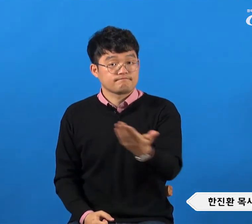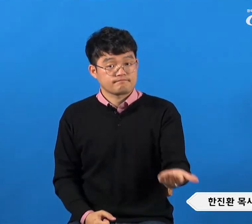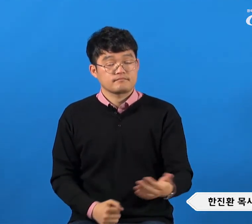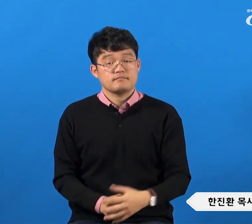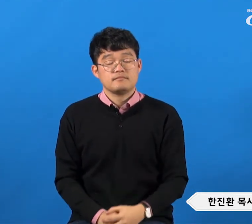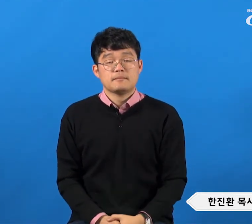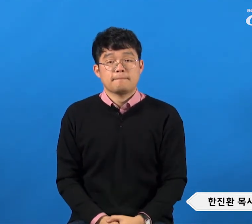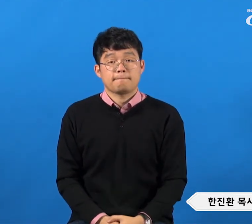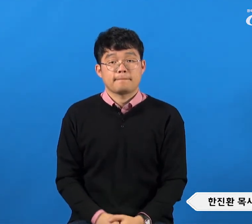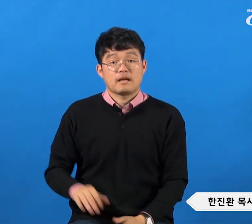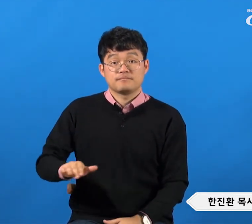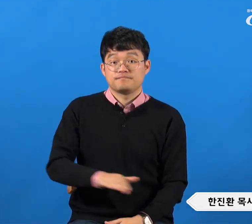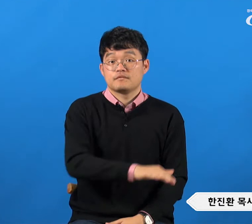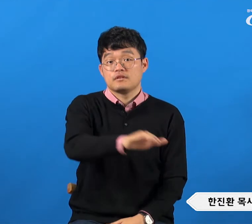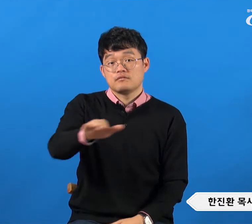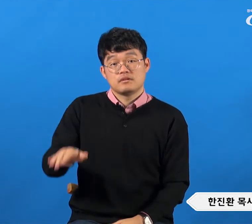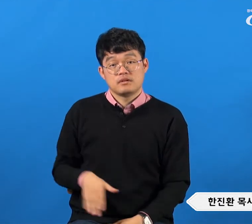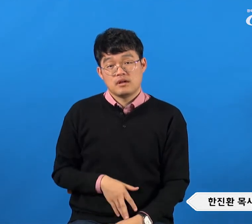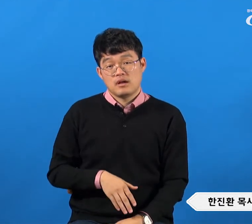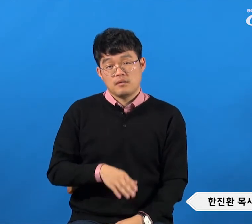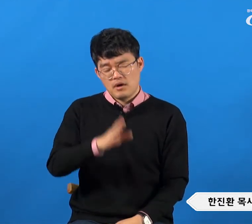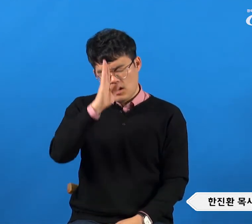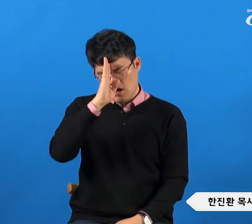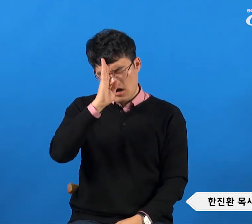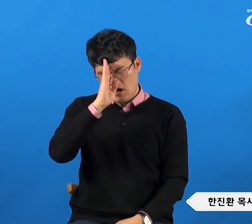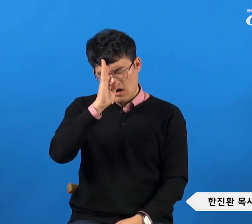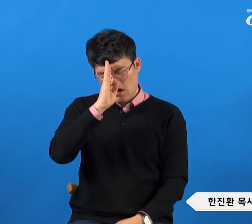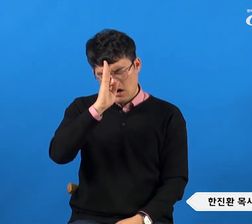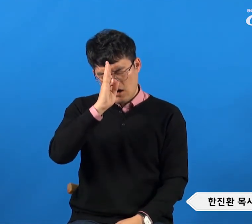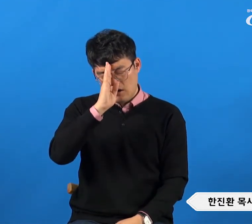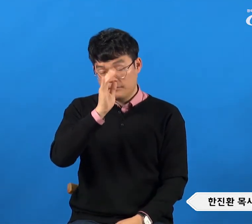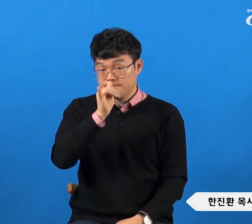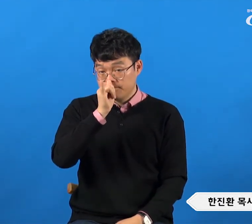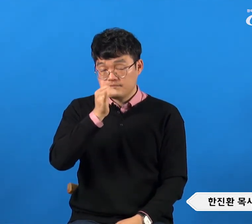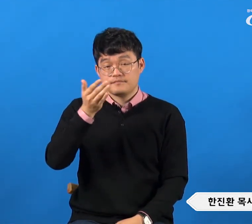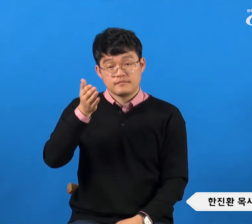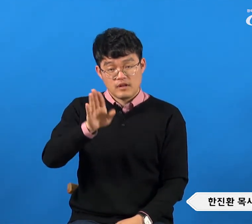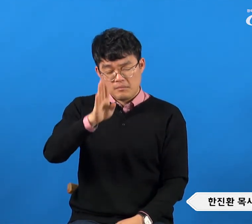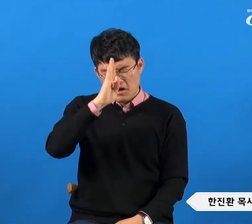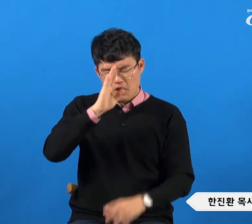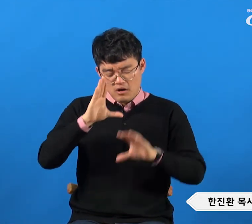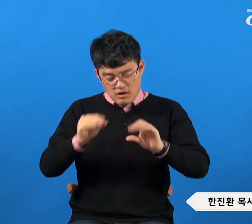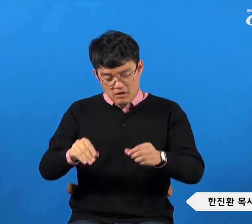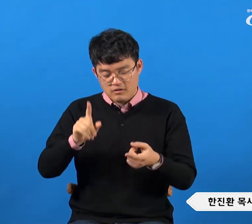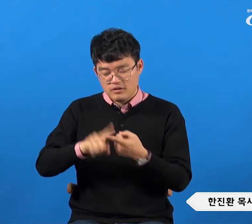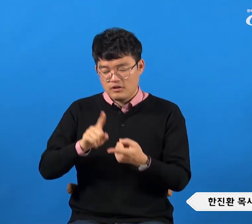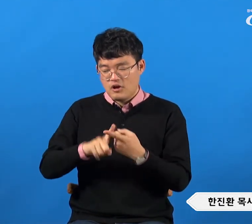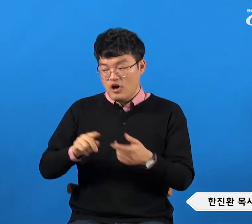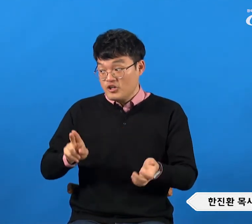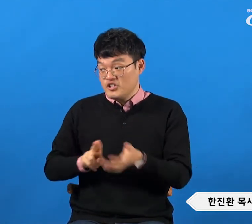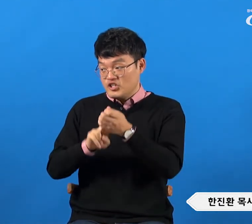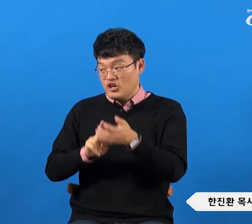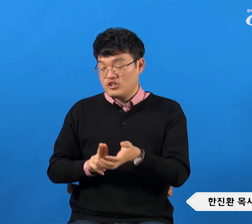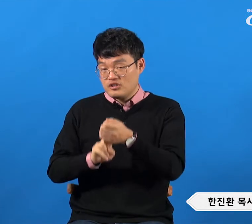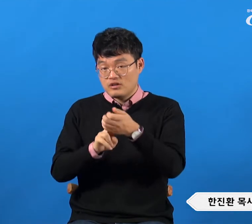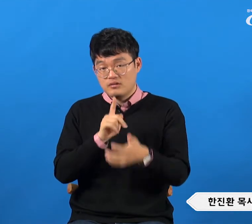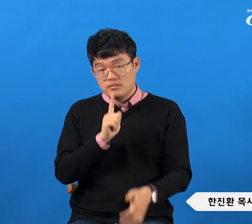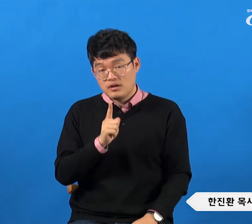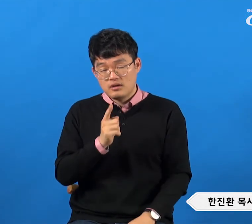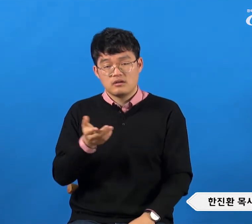여러분, 우리는 병 걸렸는데, 그런데 나은 그것을 두고 기적이라고